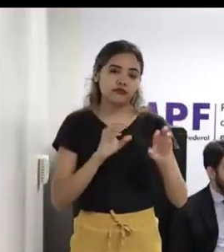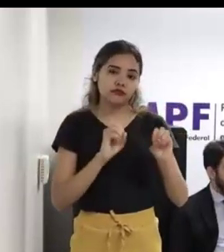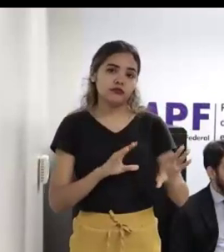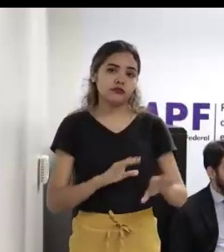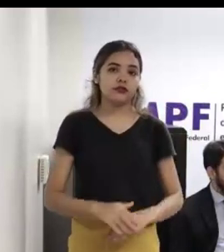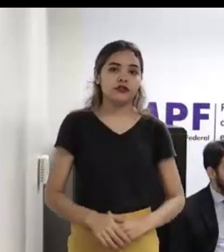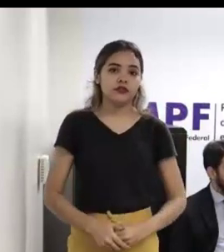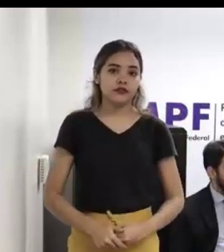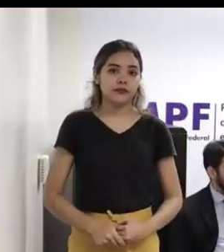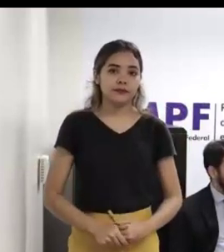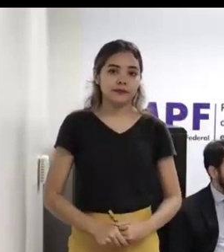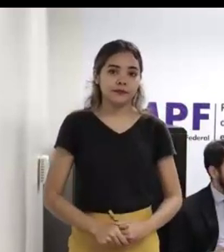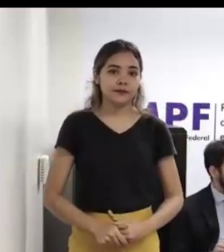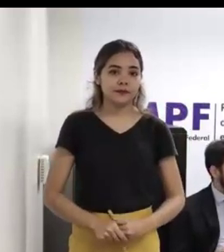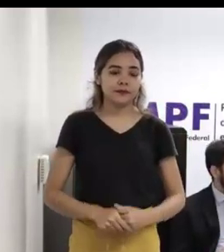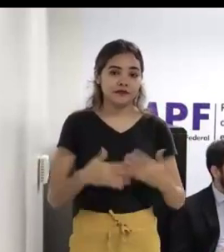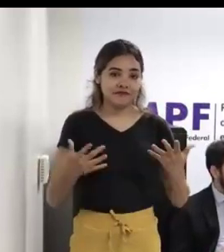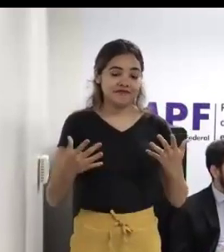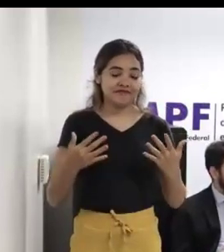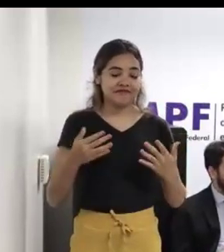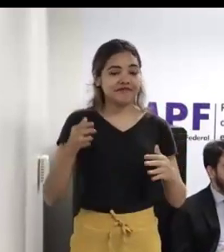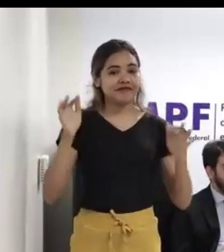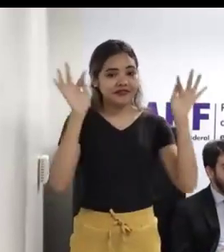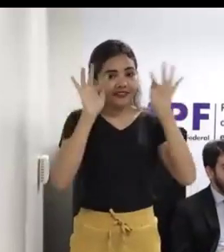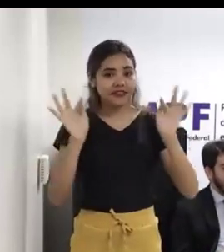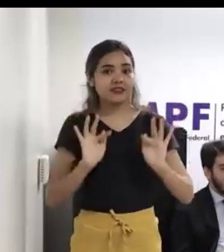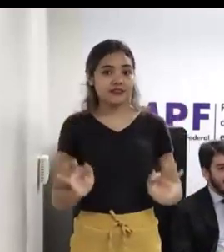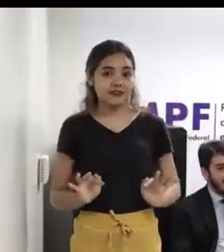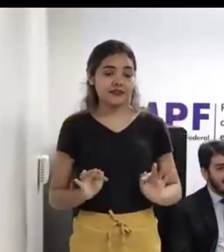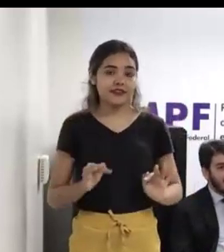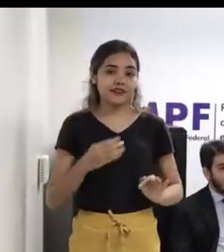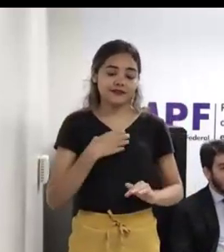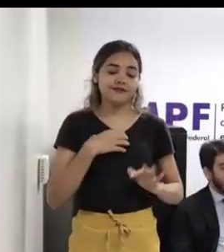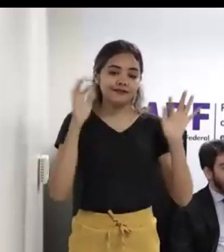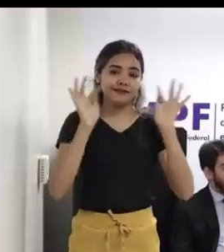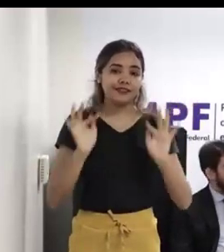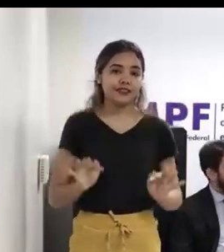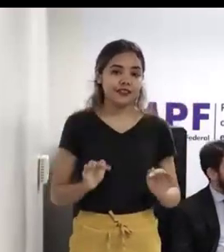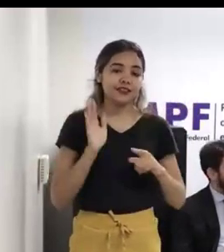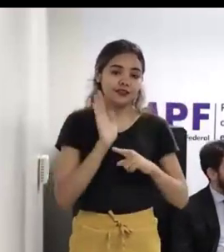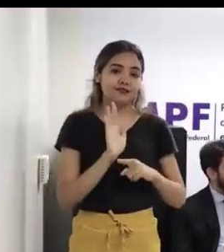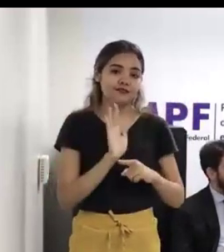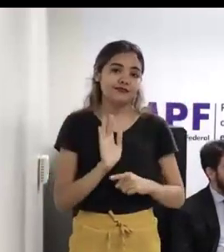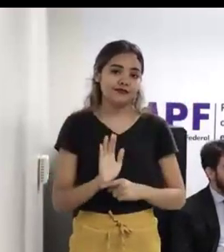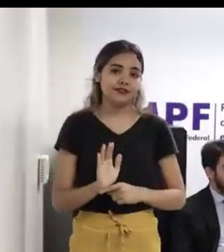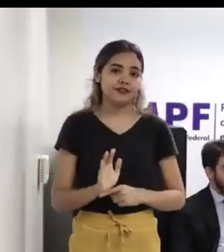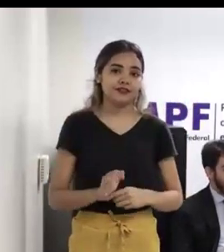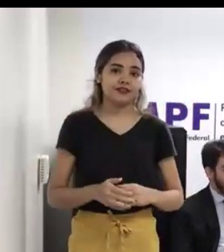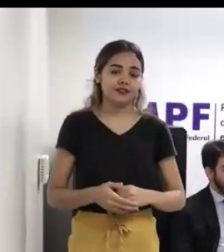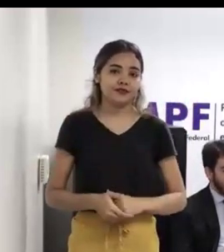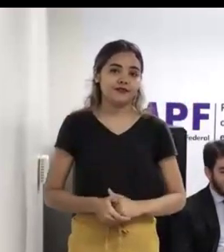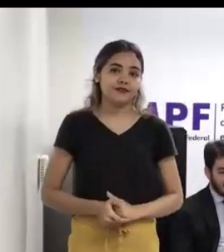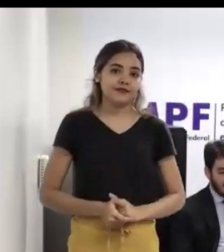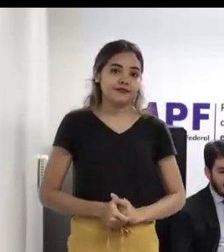então eu eu fico muito feliz de estar participando de ter tido a oportunidade de de construção juntamente com o ipf